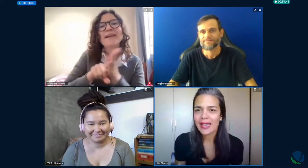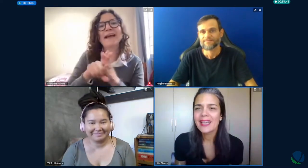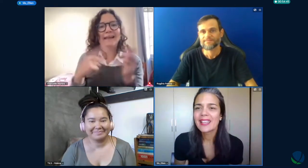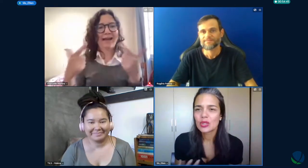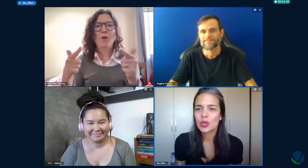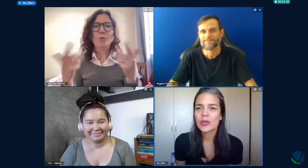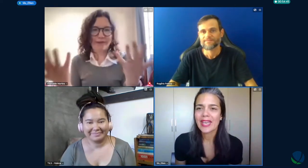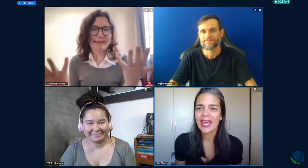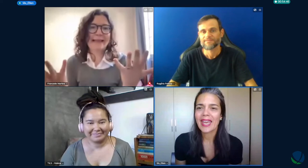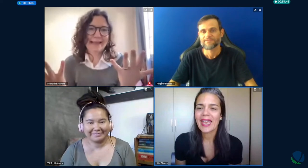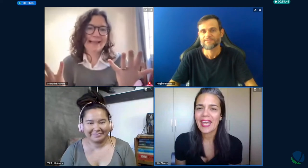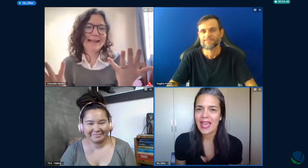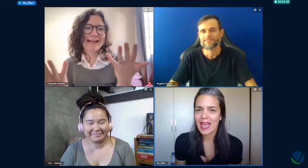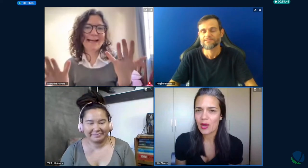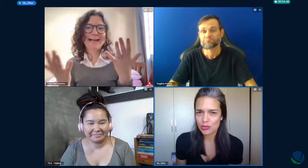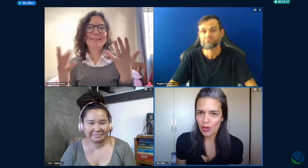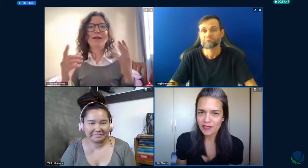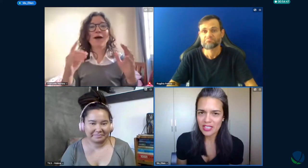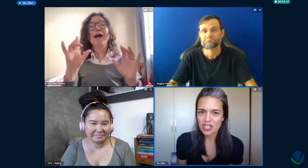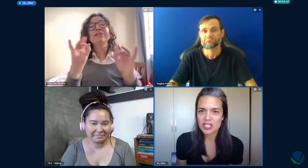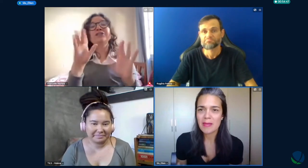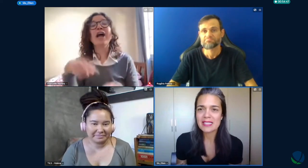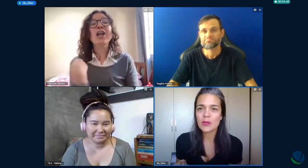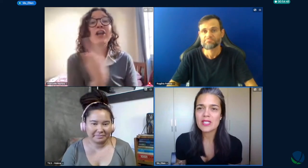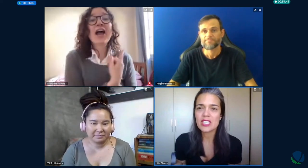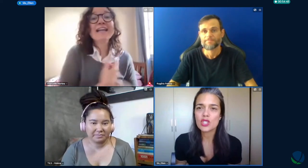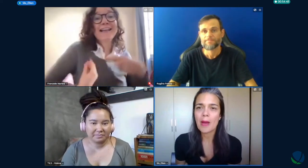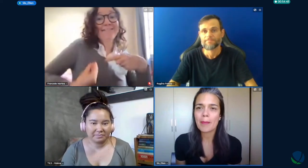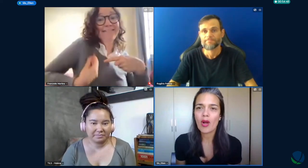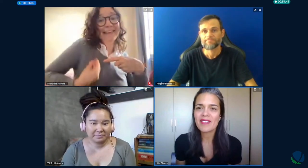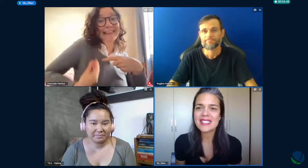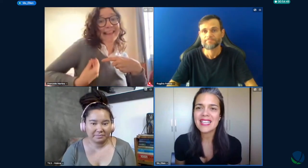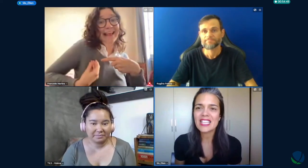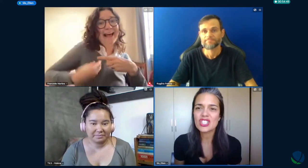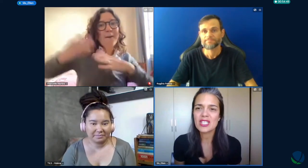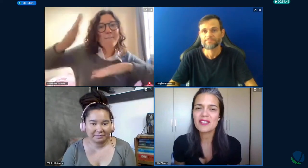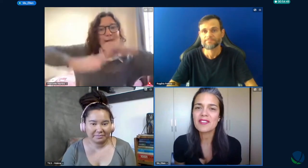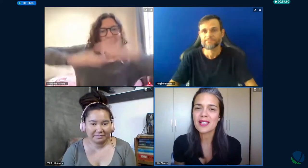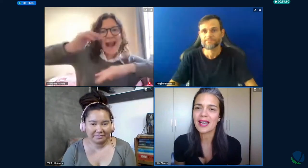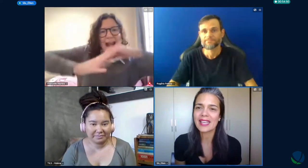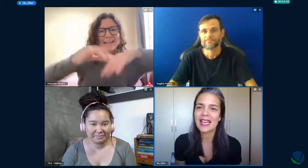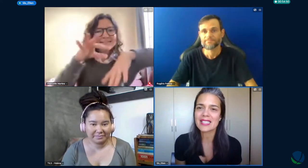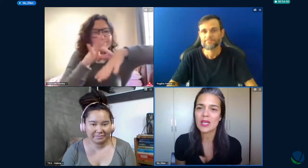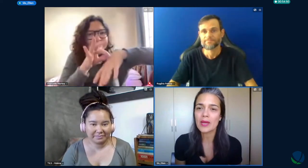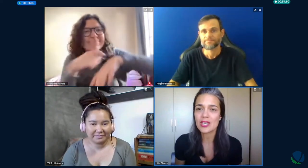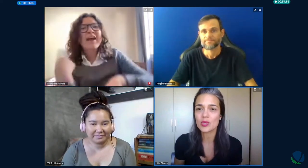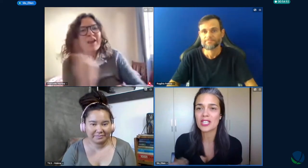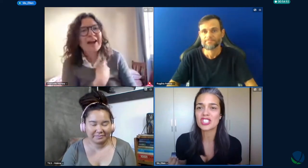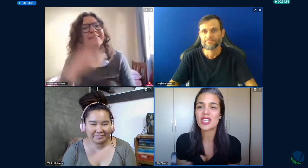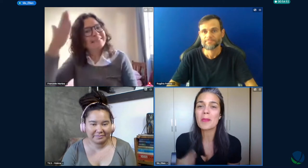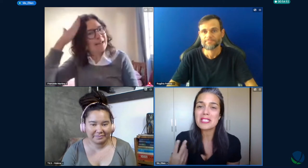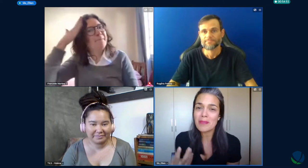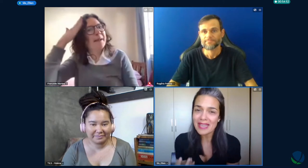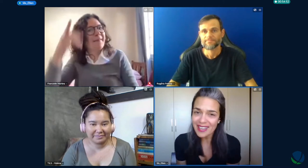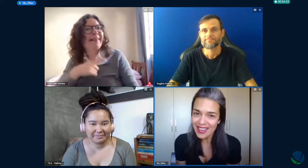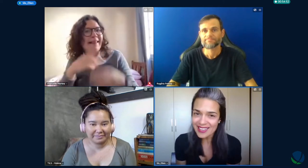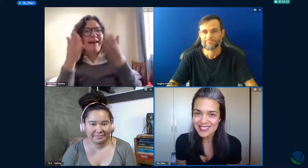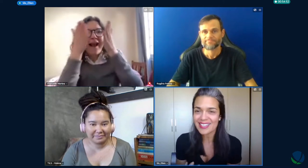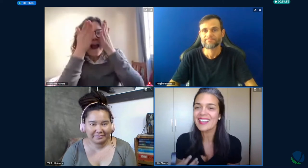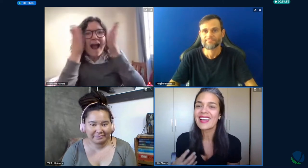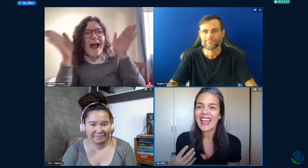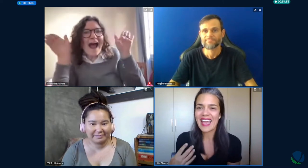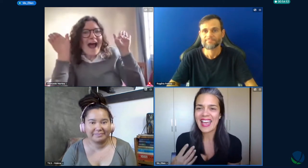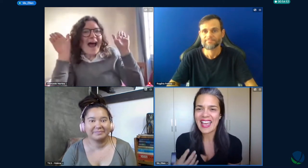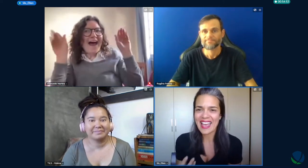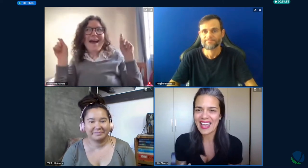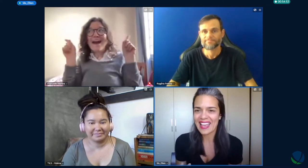melhor, né, do que os ouvintes, mas não existe uma prova científica em relação a isso. A gente tem uma